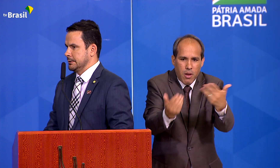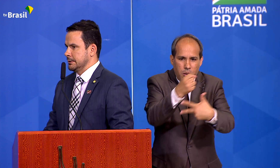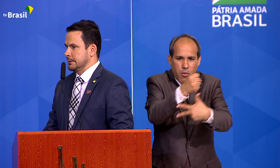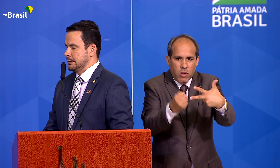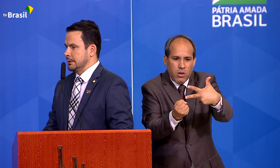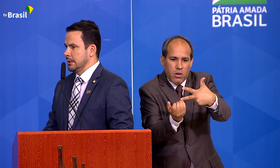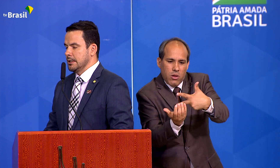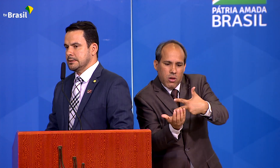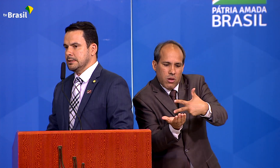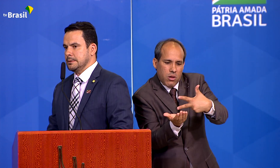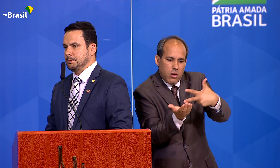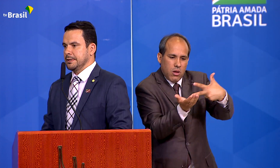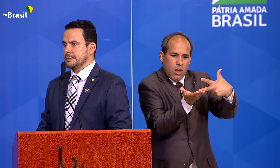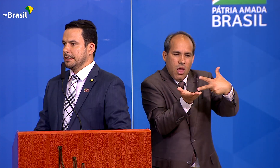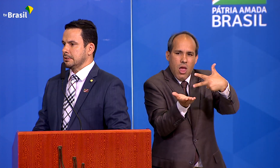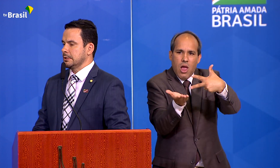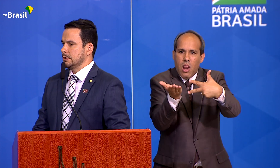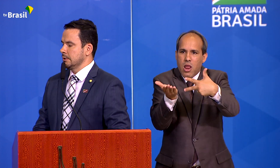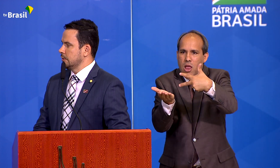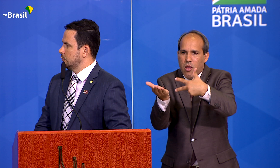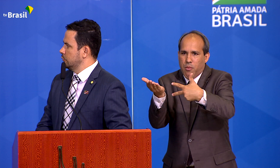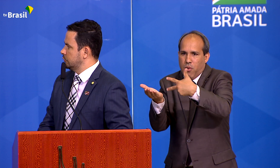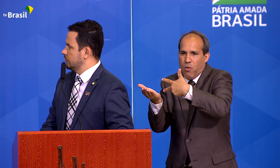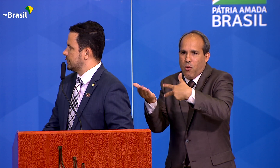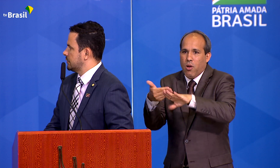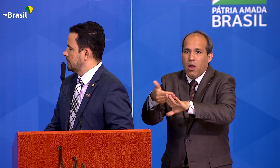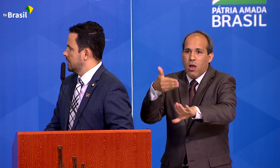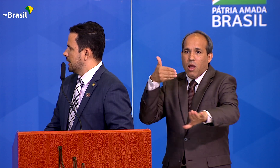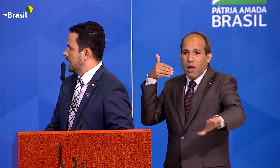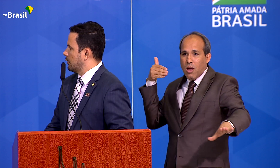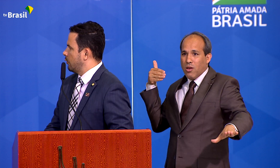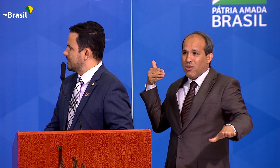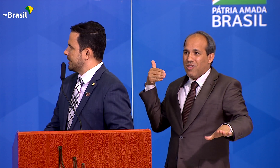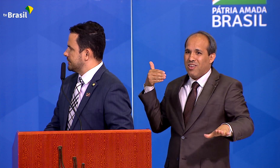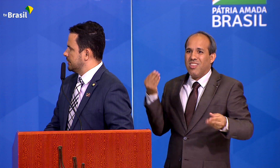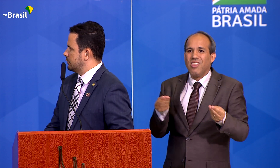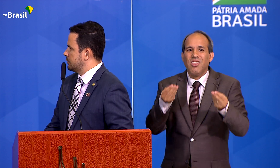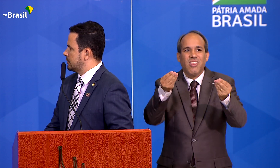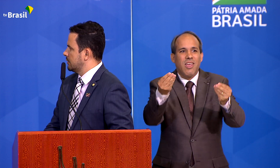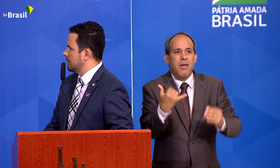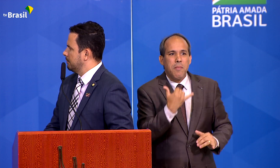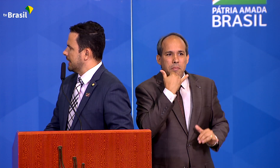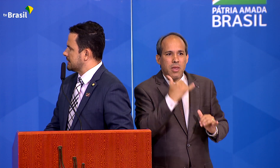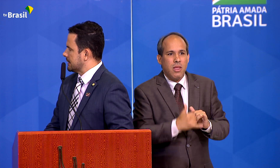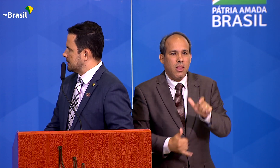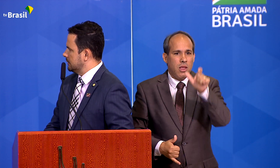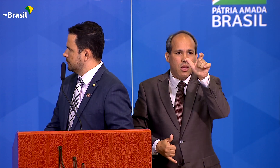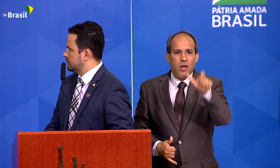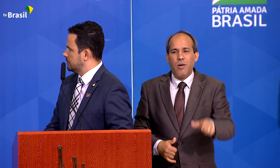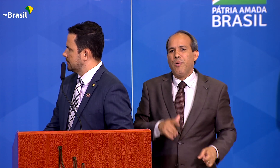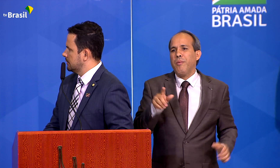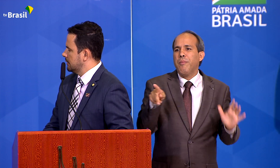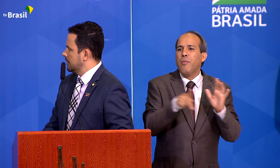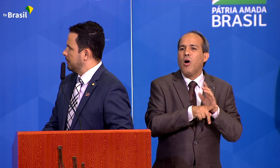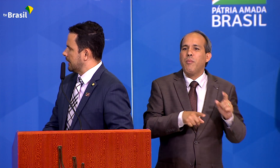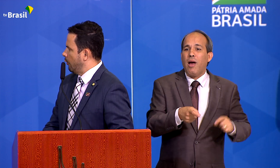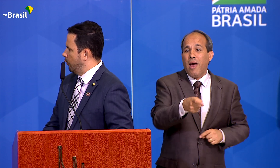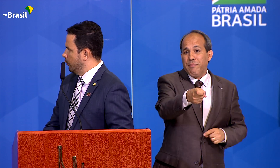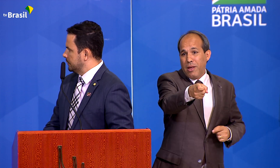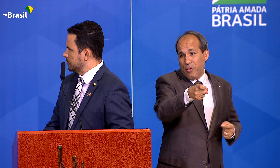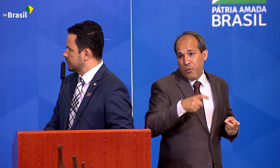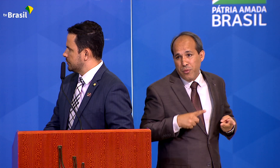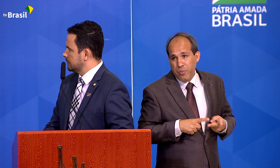Independência antes Presidente indultos eram concedidos para assassinos